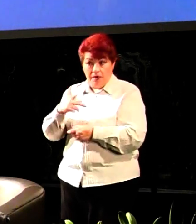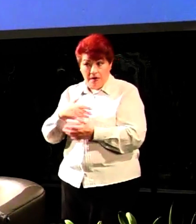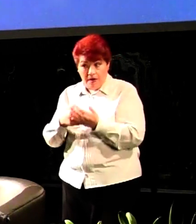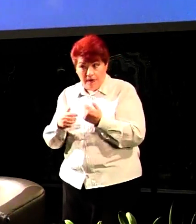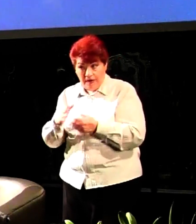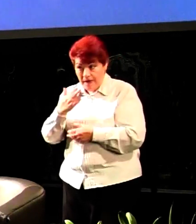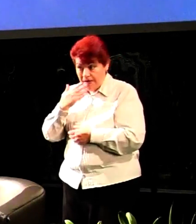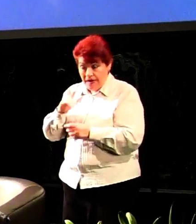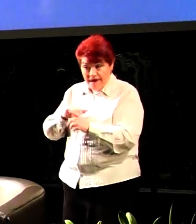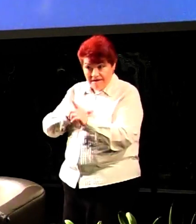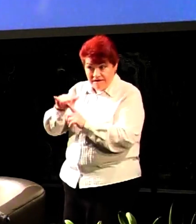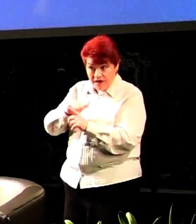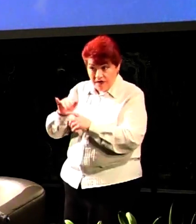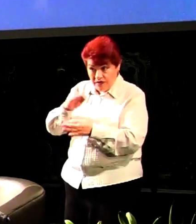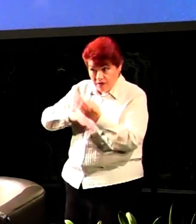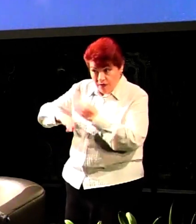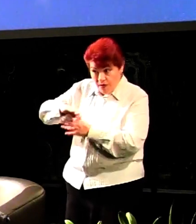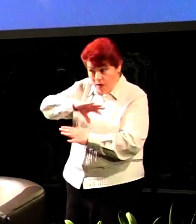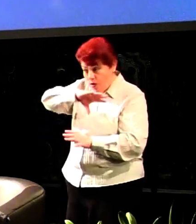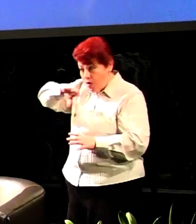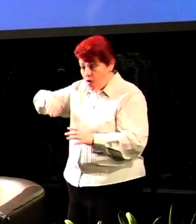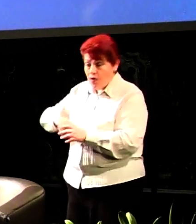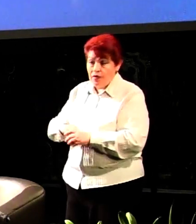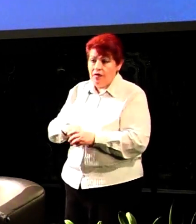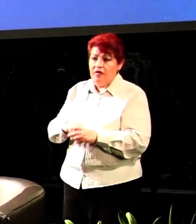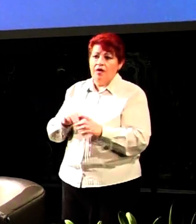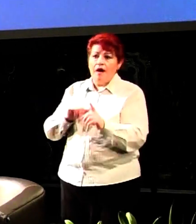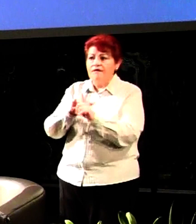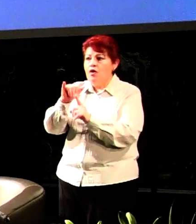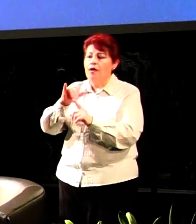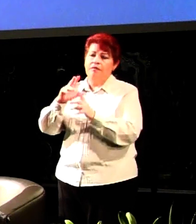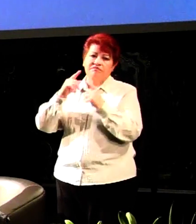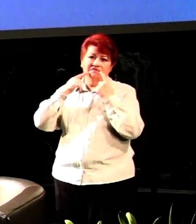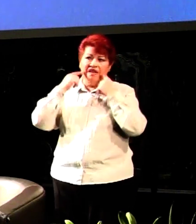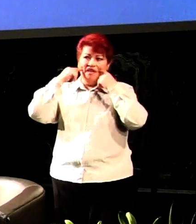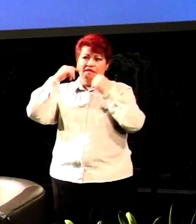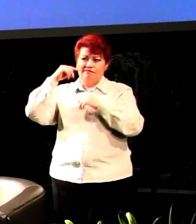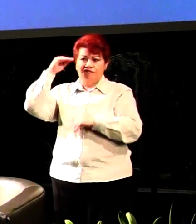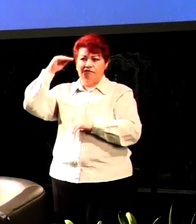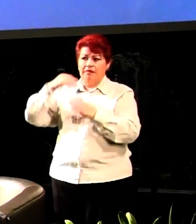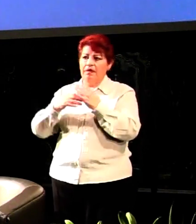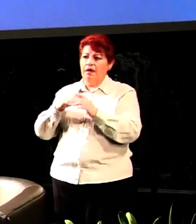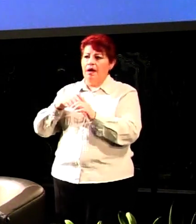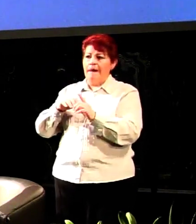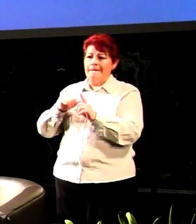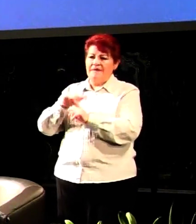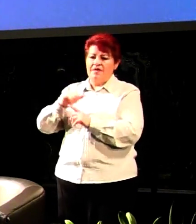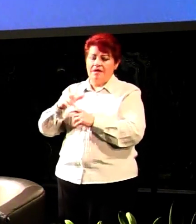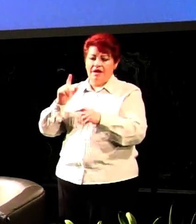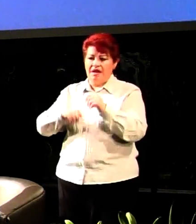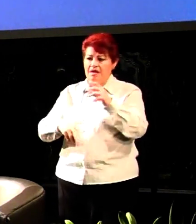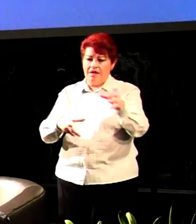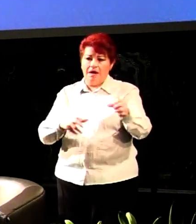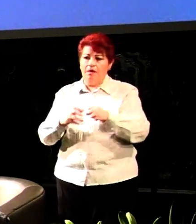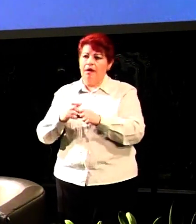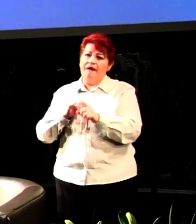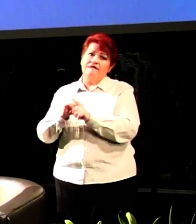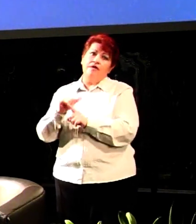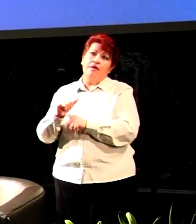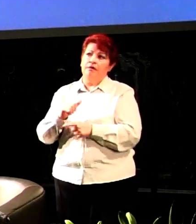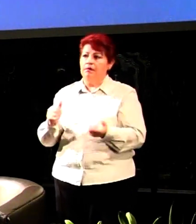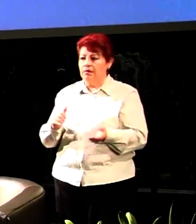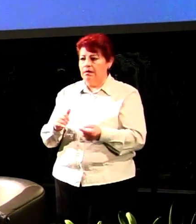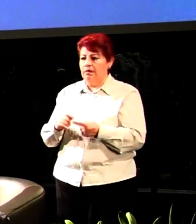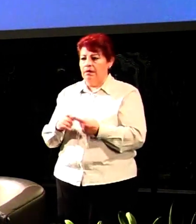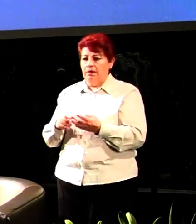que todo es bullying y hoy a todo se le dice bullying. Me hizo caras, me hizo bullying. Me quitó mi estuche, me hizo bullying.